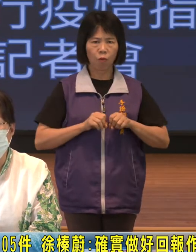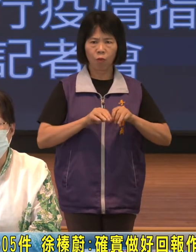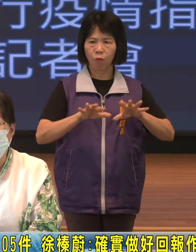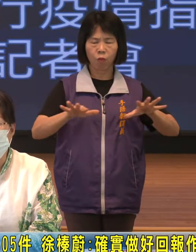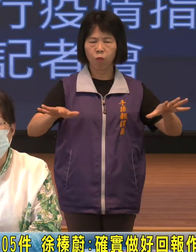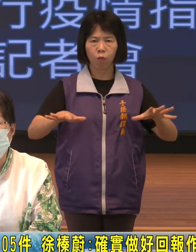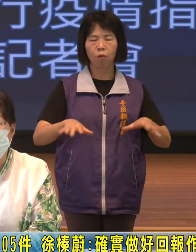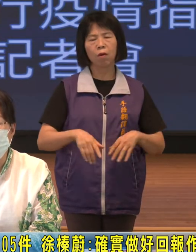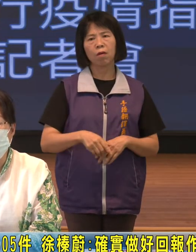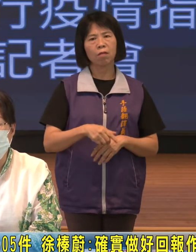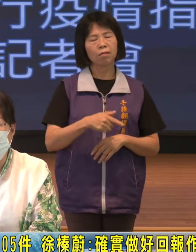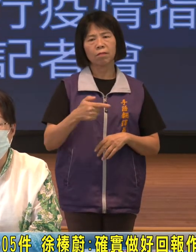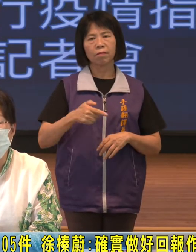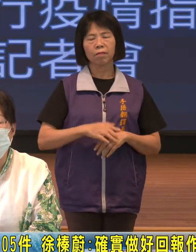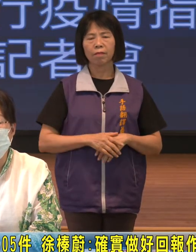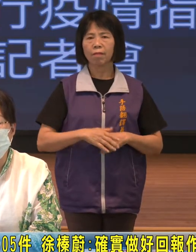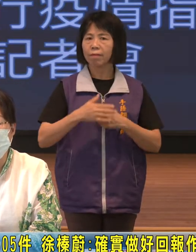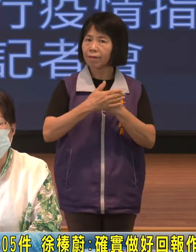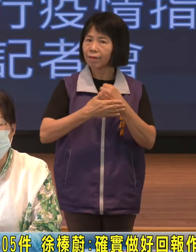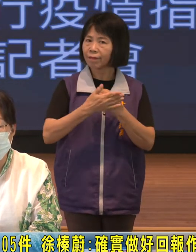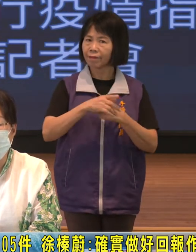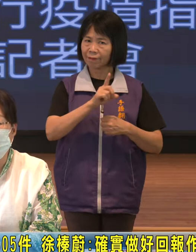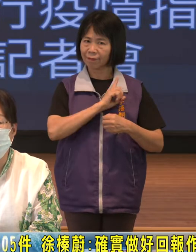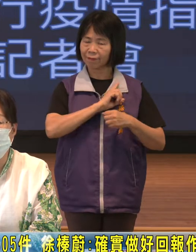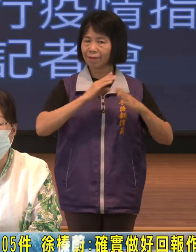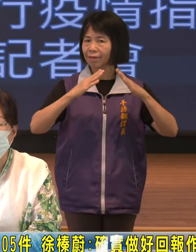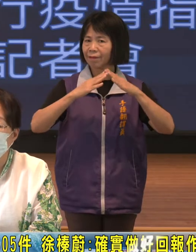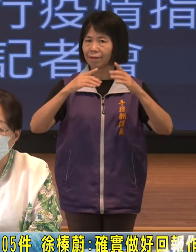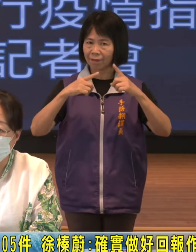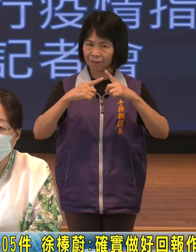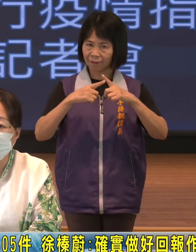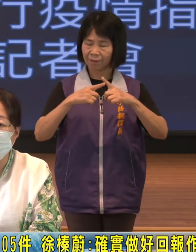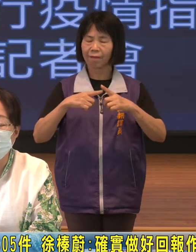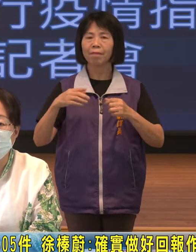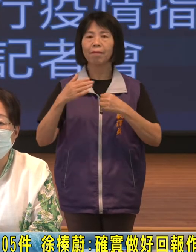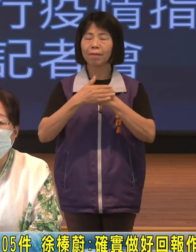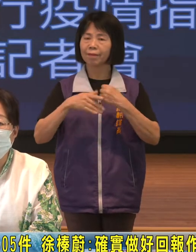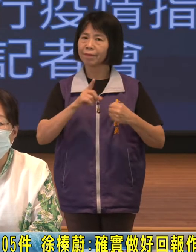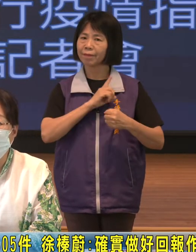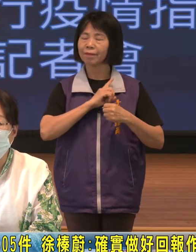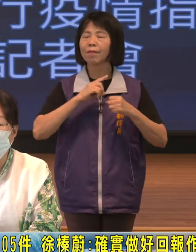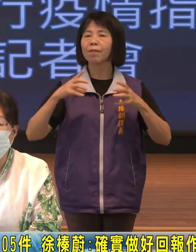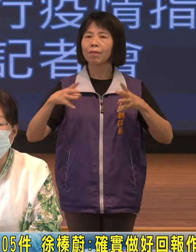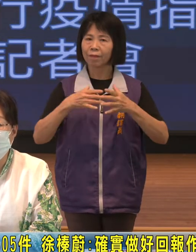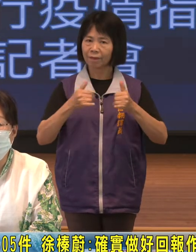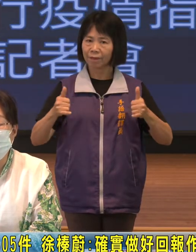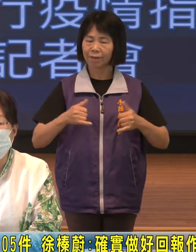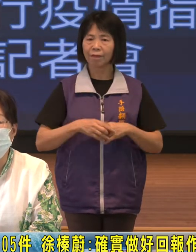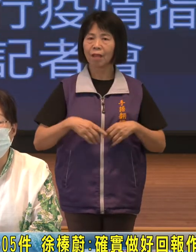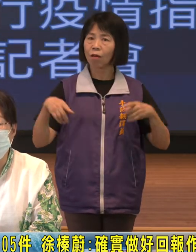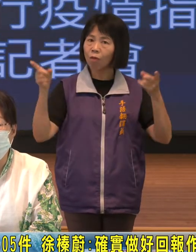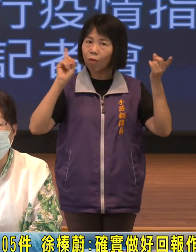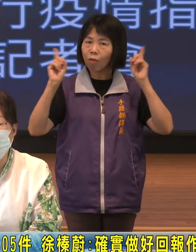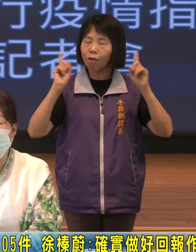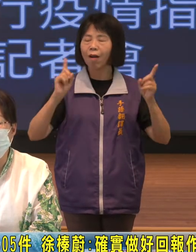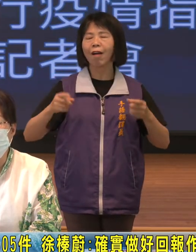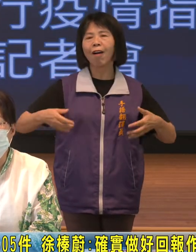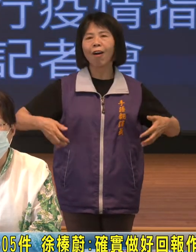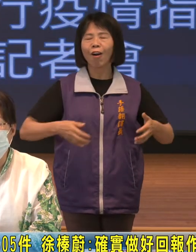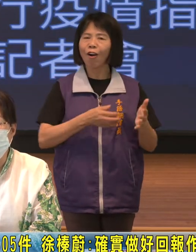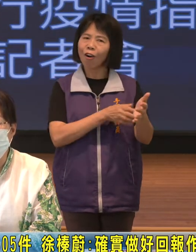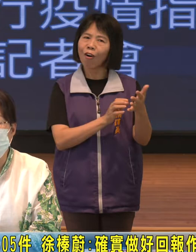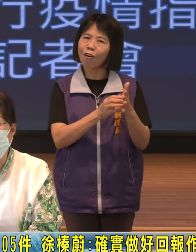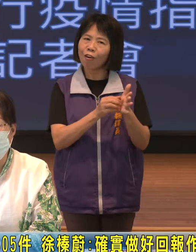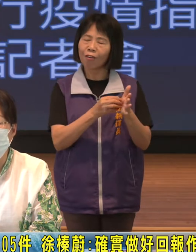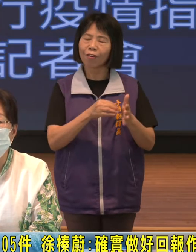燃烧，但是为了保护我们的家人，保护我们的同学，让我们玩得更尽兴更开心，